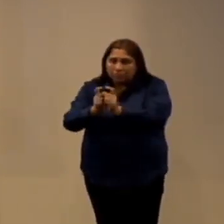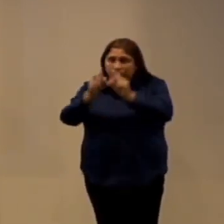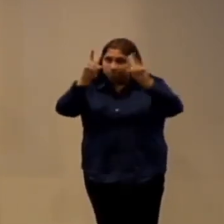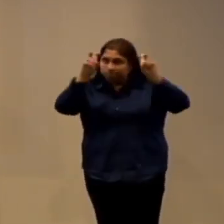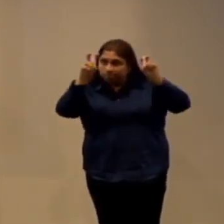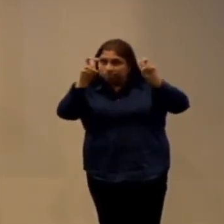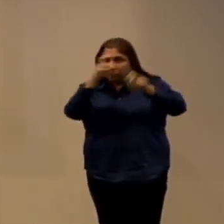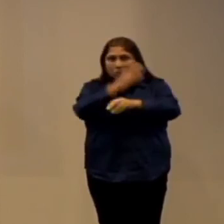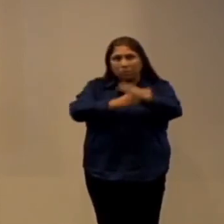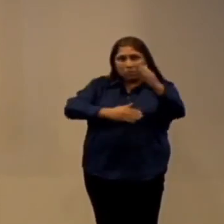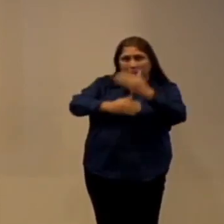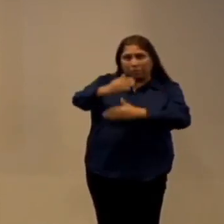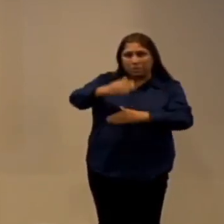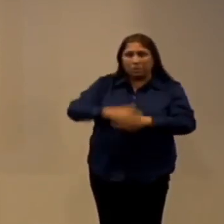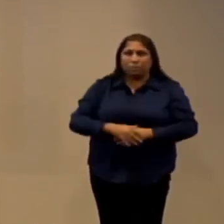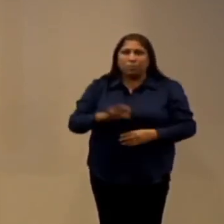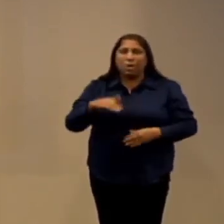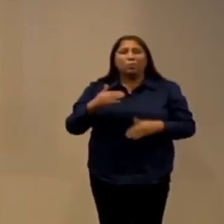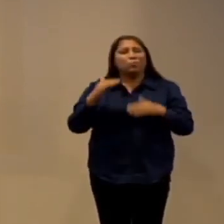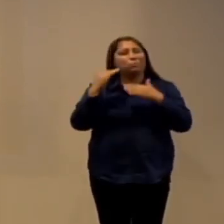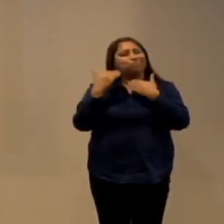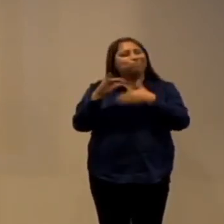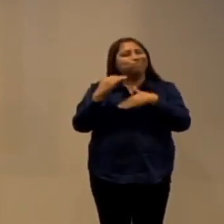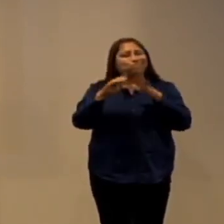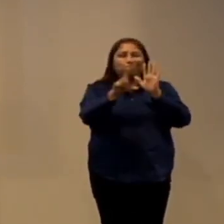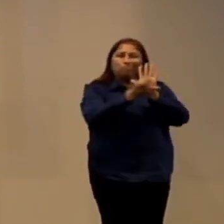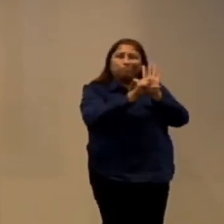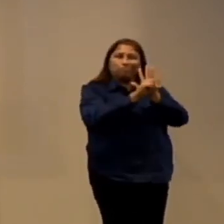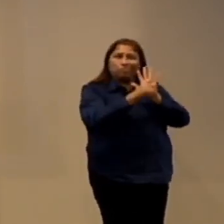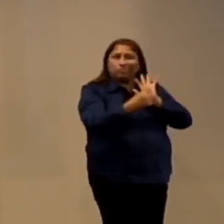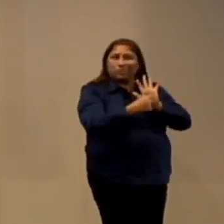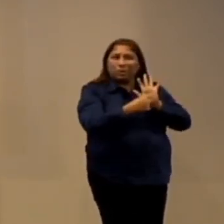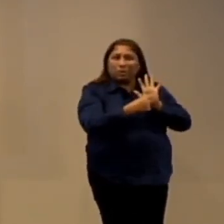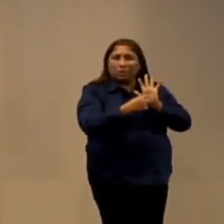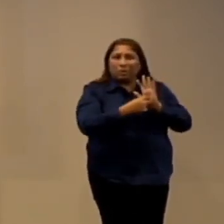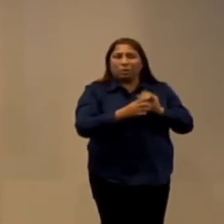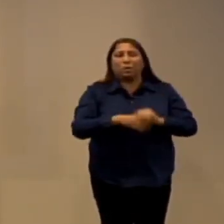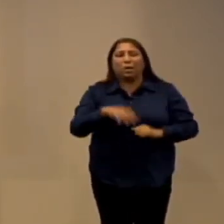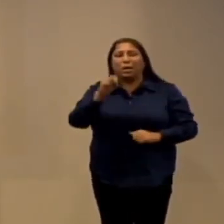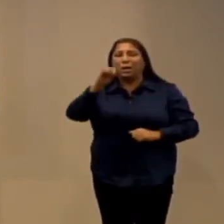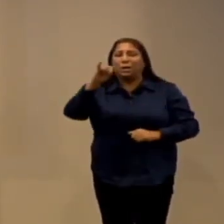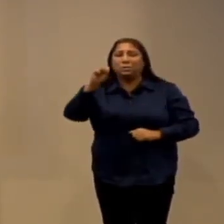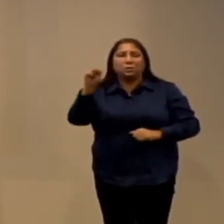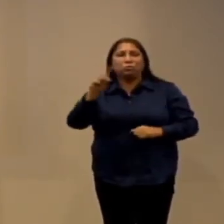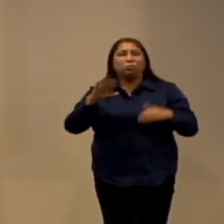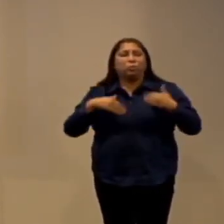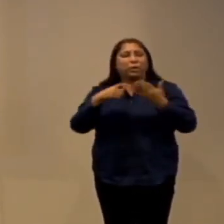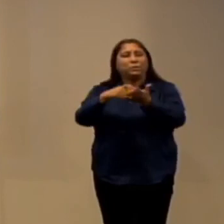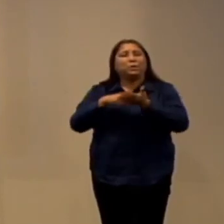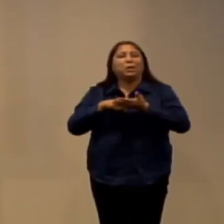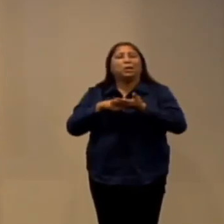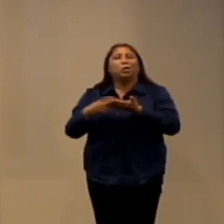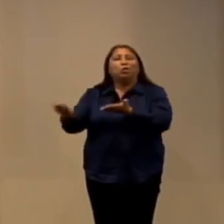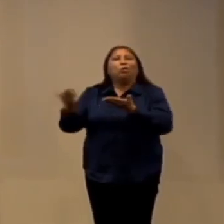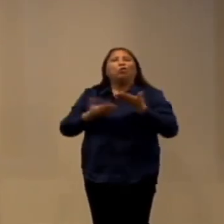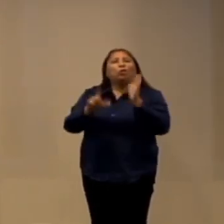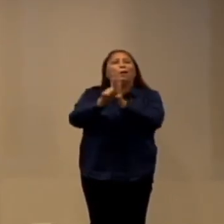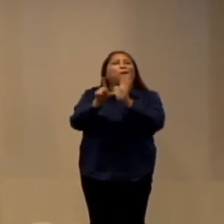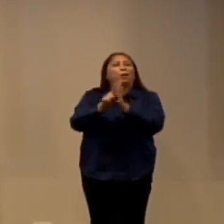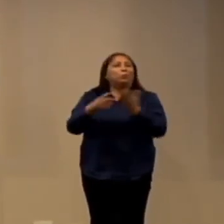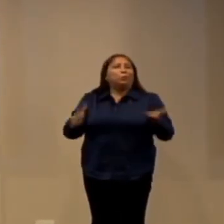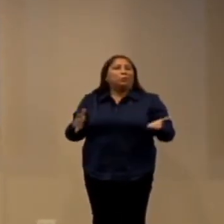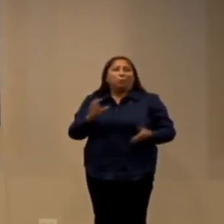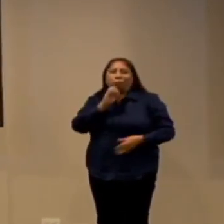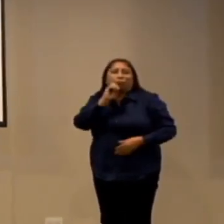discapacidad. Hay una limitante legal, me parece que, por ejemplo, el SIS no puede exigir lo que la ley no le dio o no